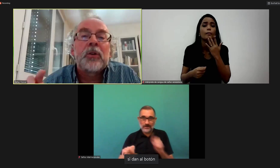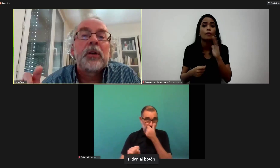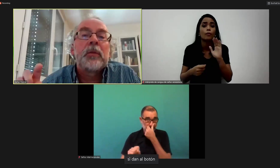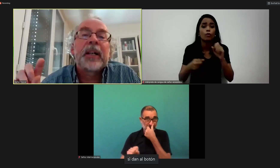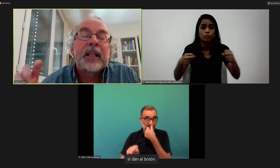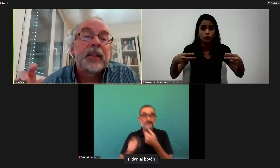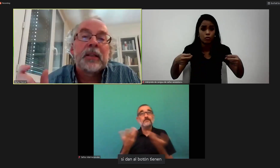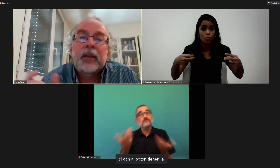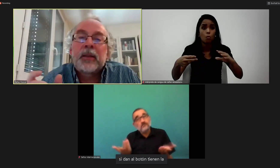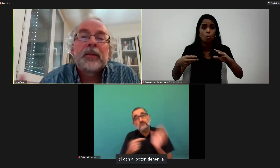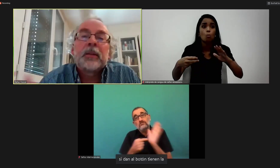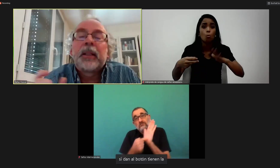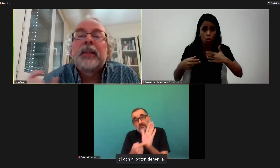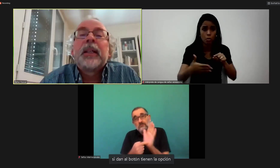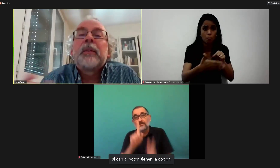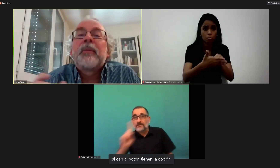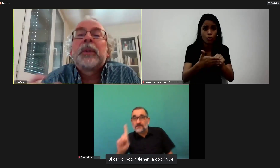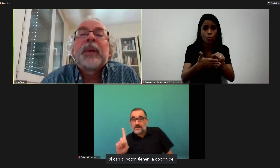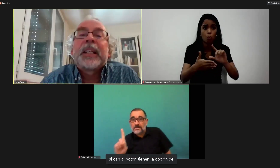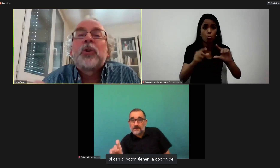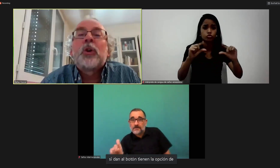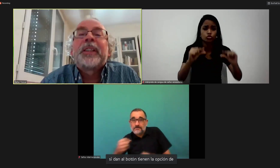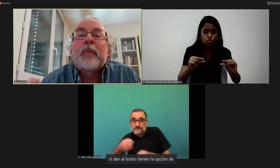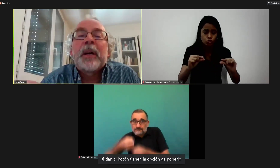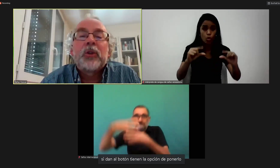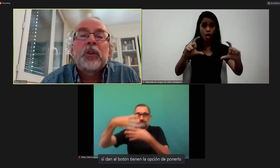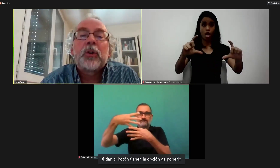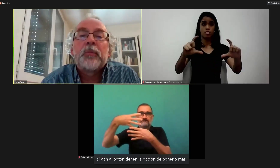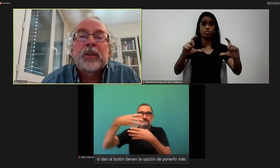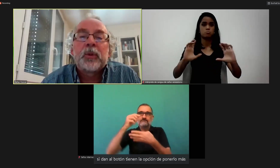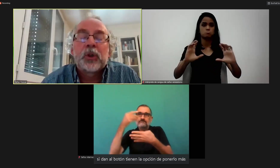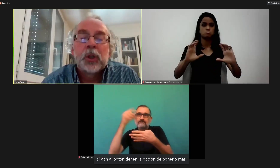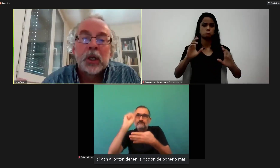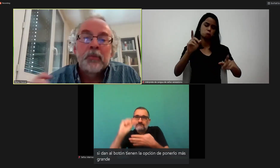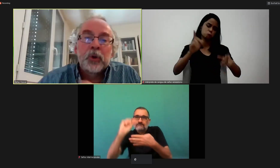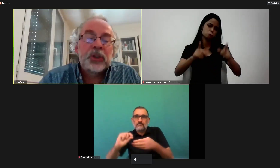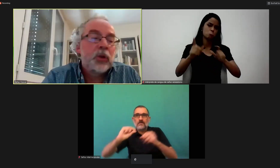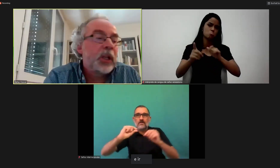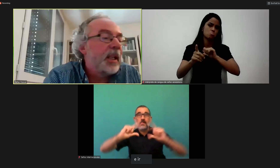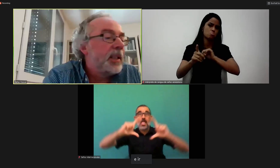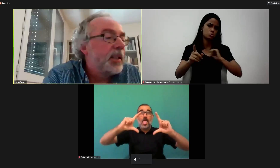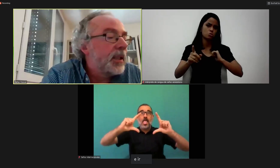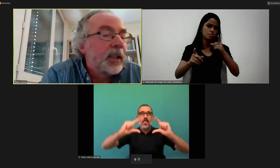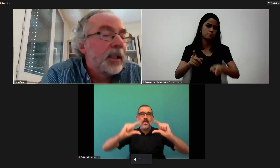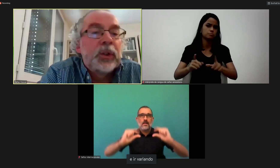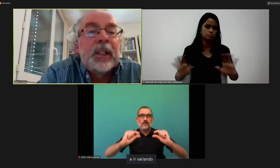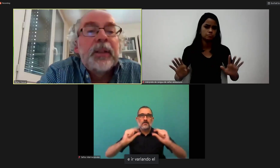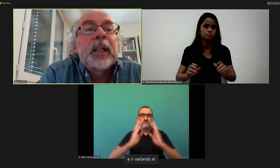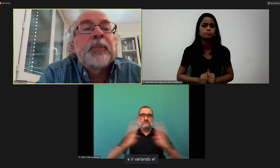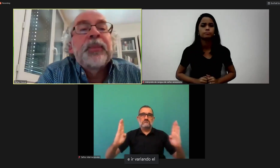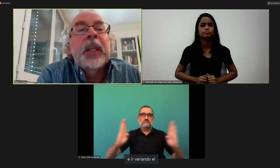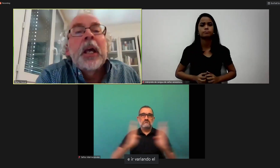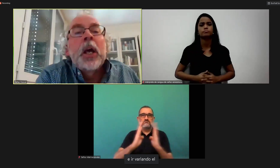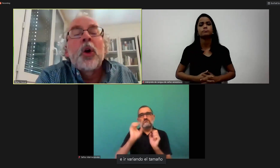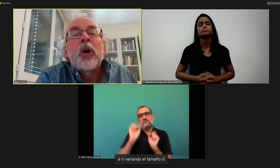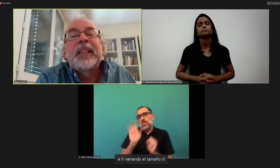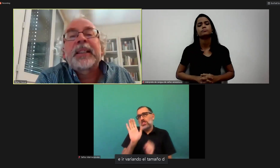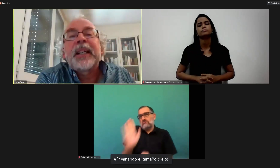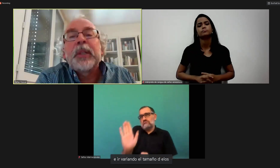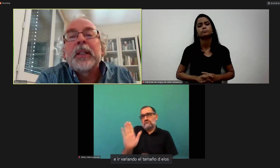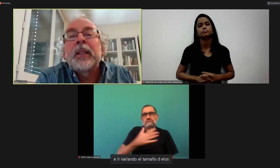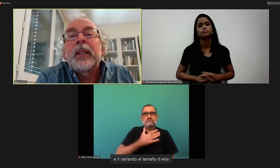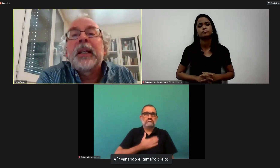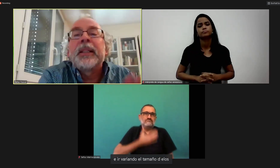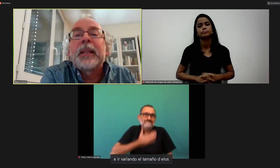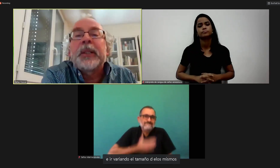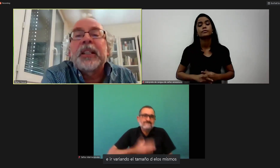de ponerlo más grande, de ir variando el tamaño de los mismos por si lo queréis utilizar.